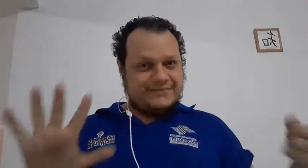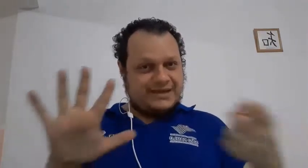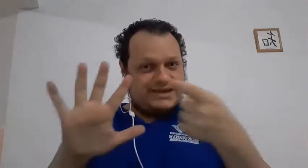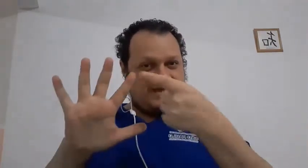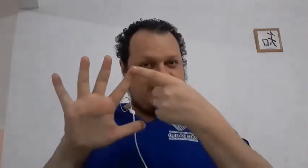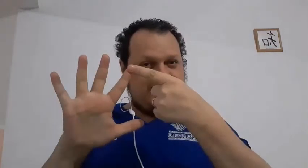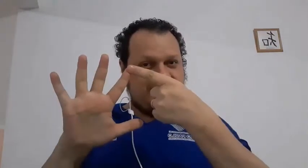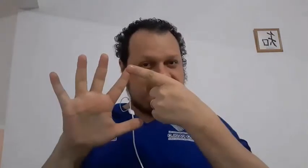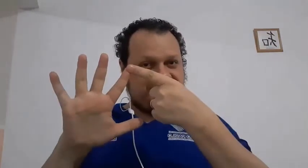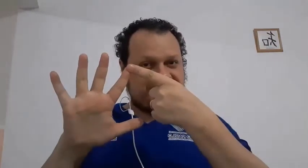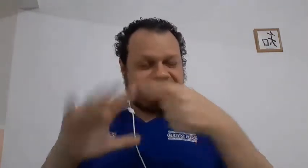E.